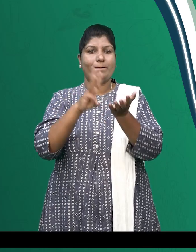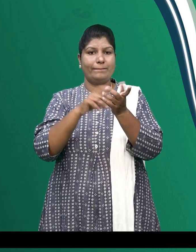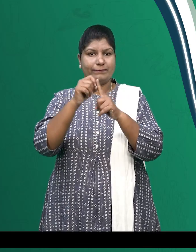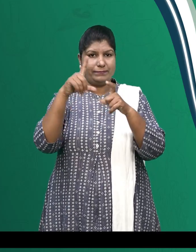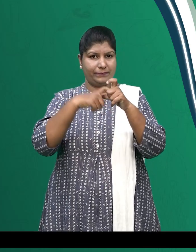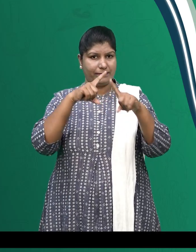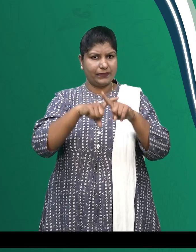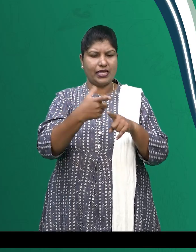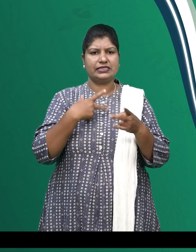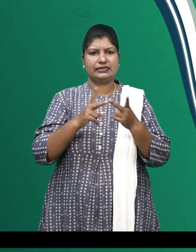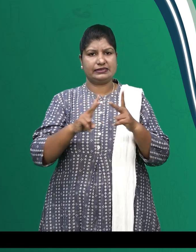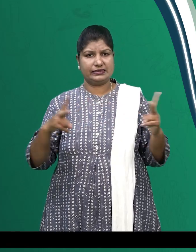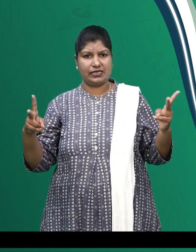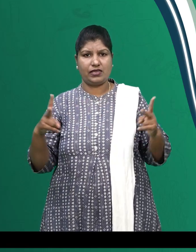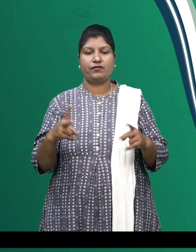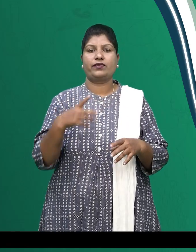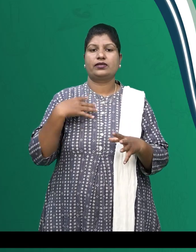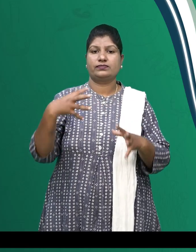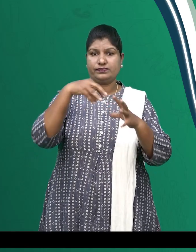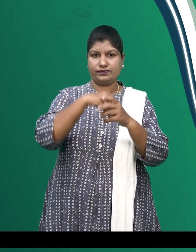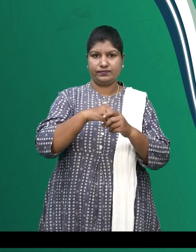समुद्र का पानी अंततः